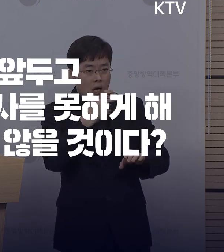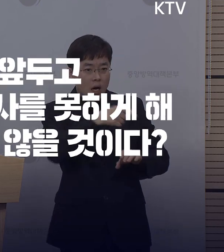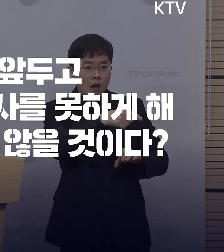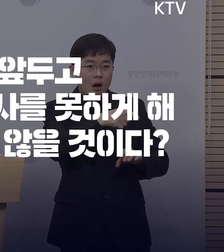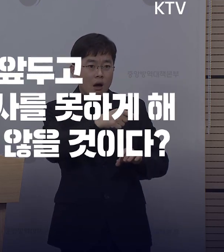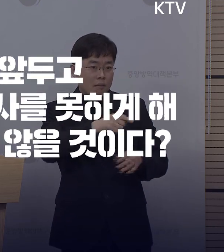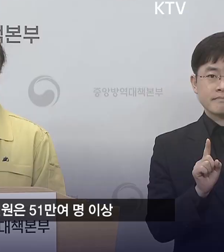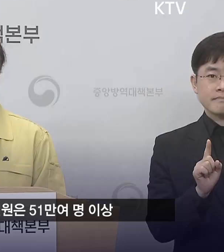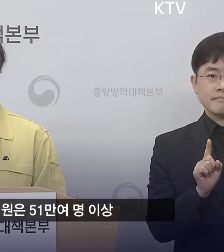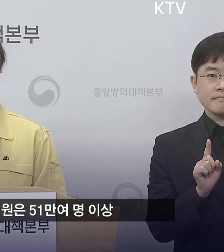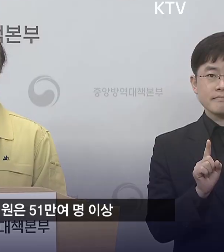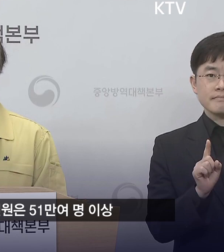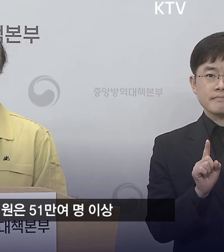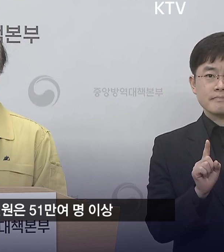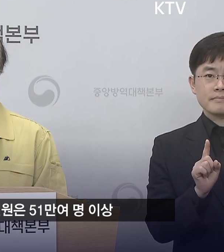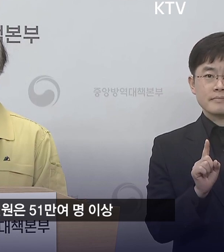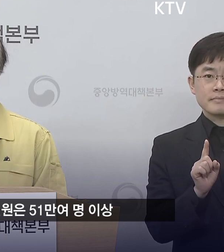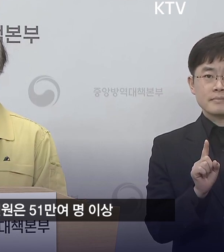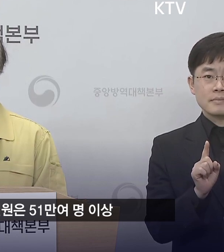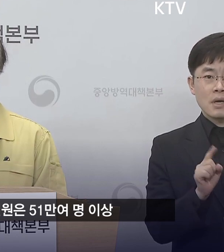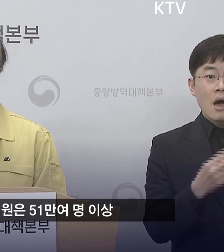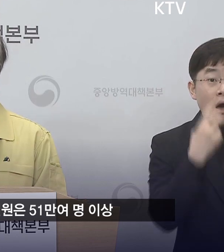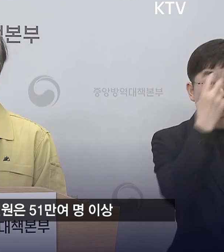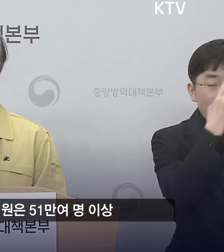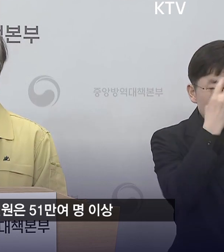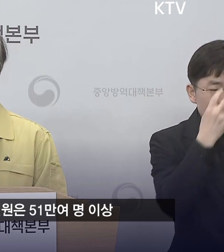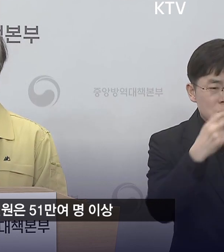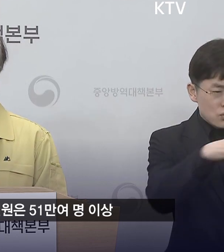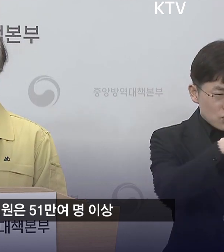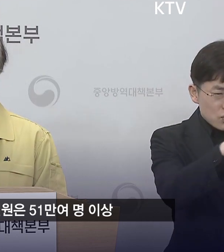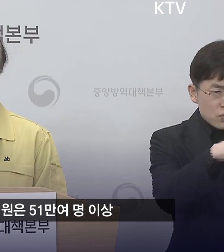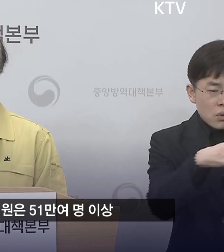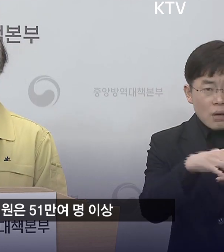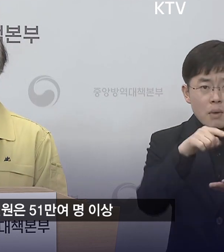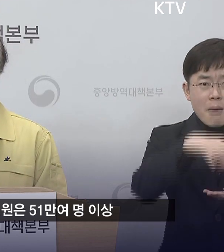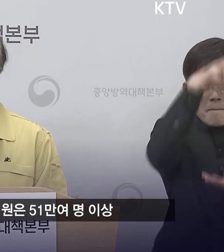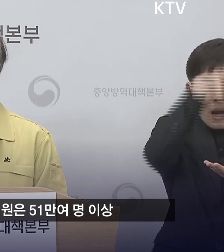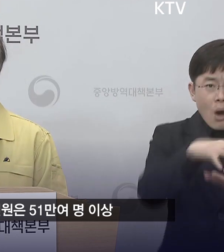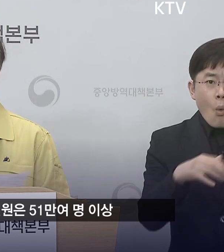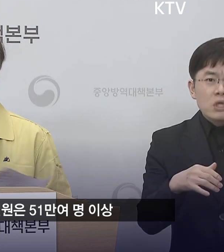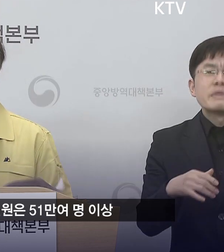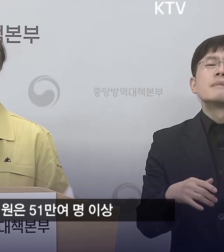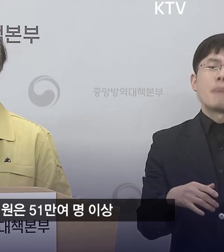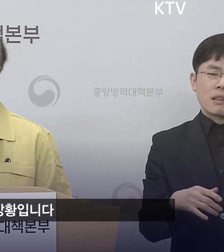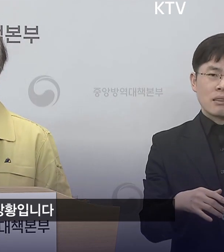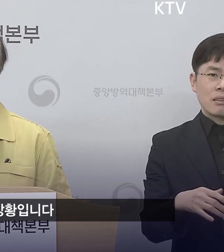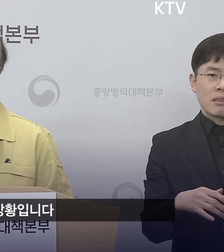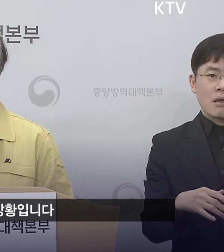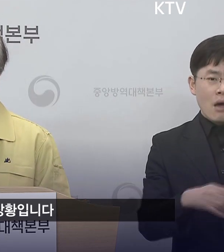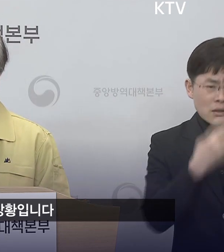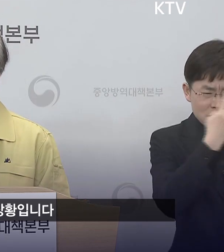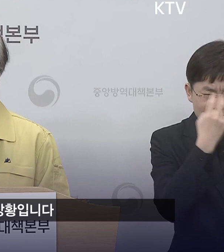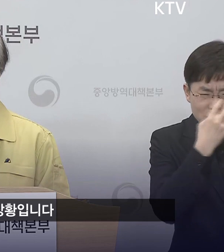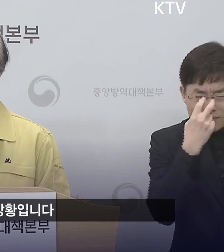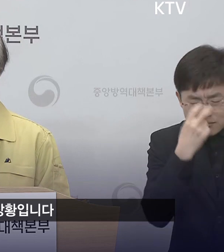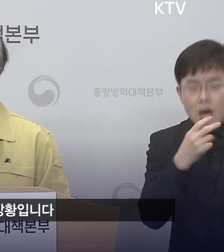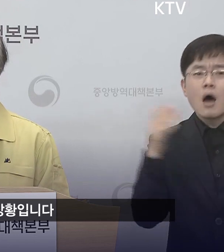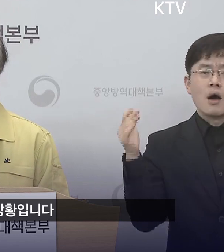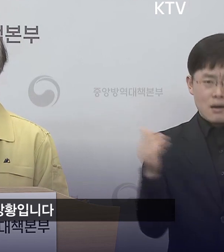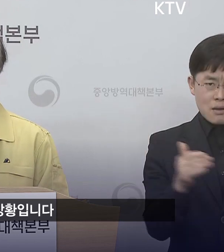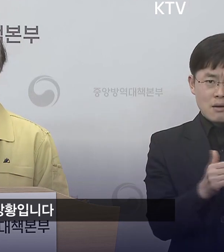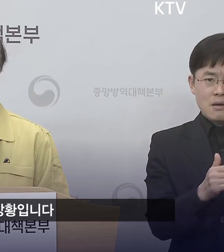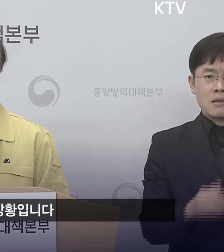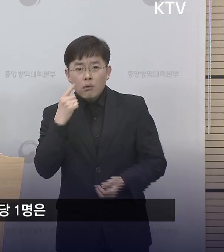것이다 라는 글을 총 검사 연 인원수로 약 51만 명 이상이 검사를